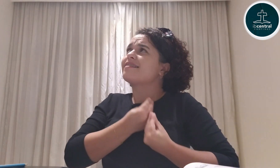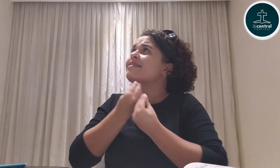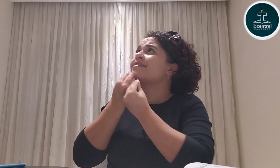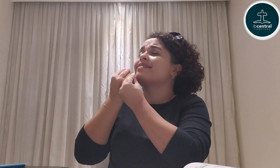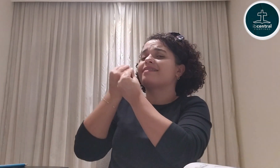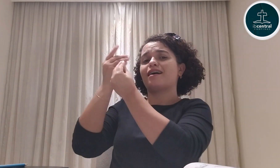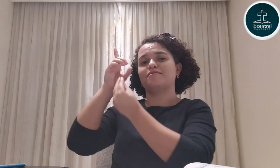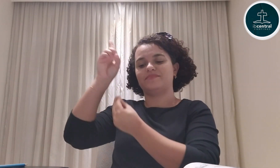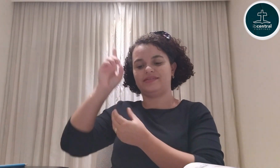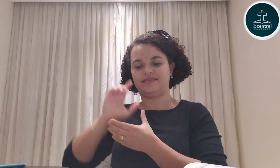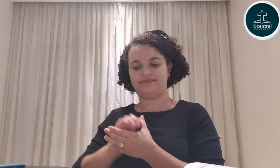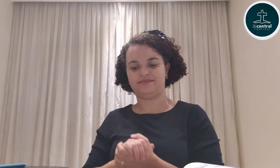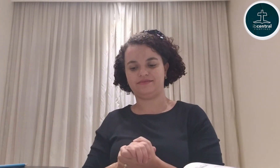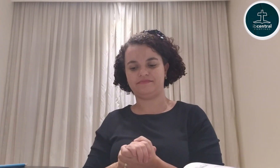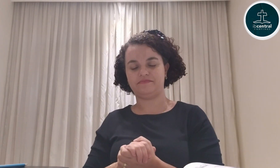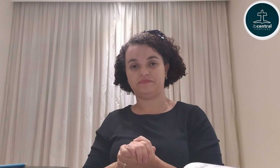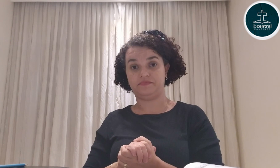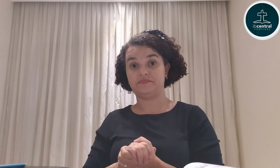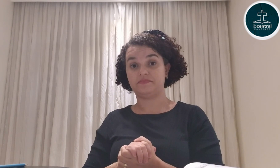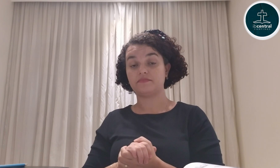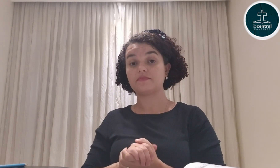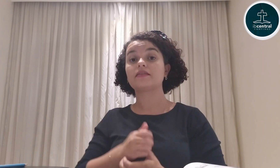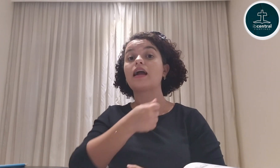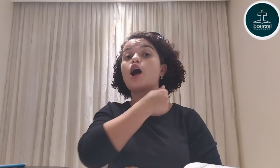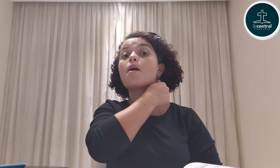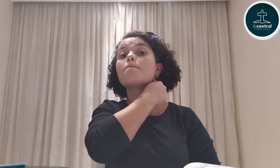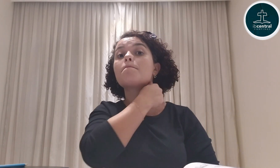coração verdadeiro e quer dar o melhor a Deus.